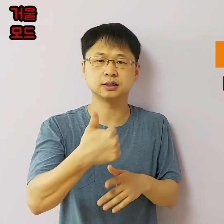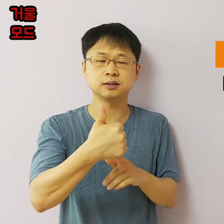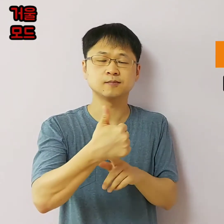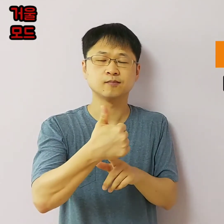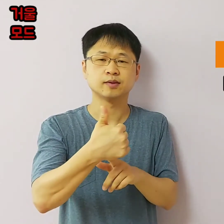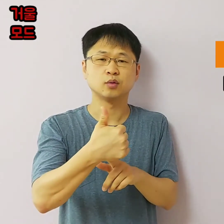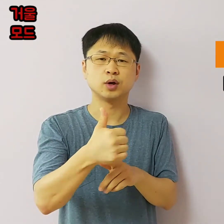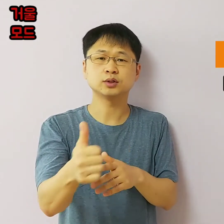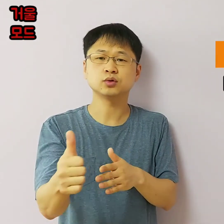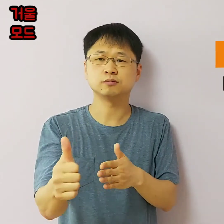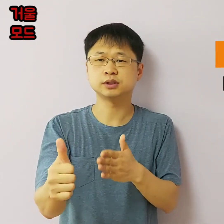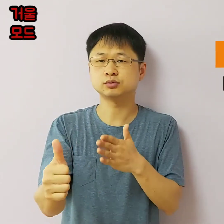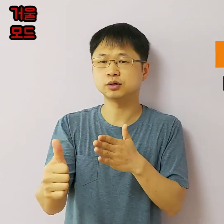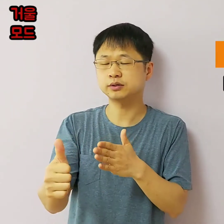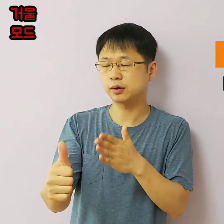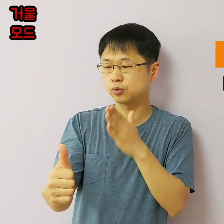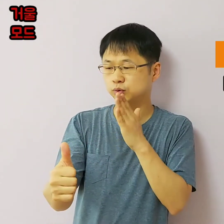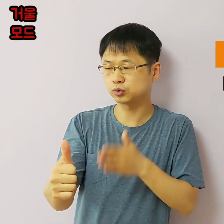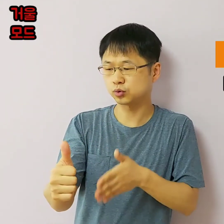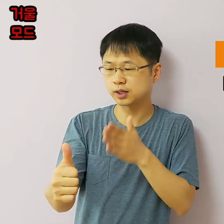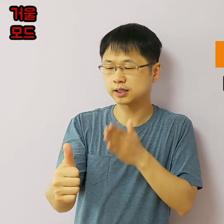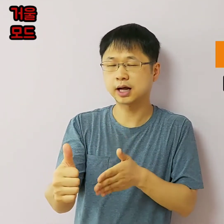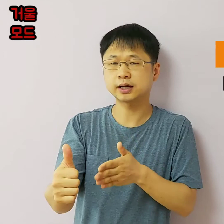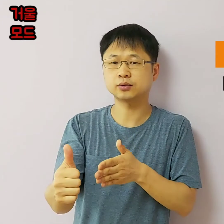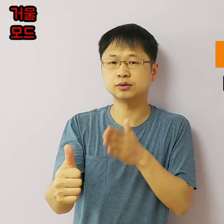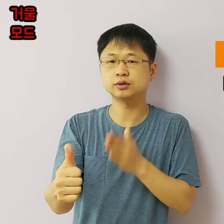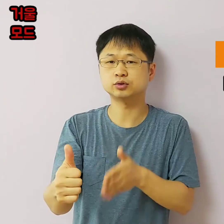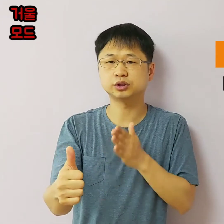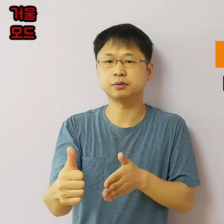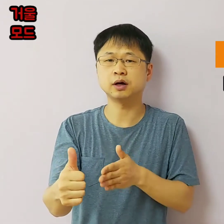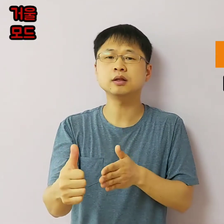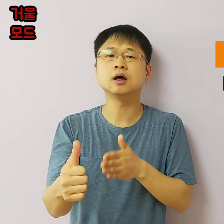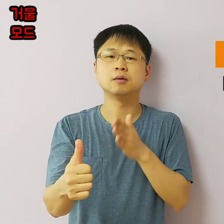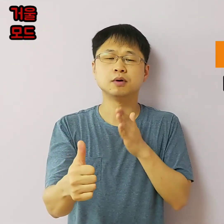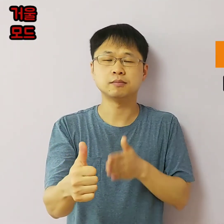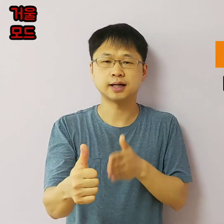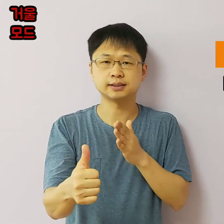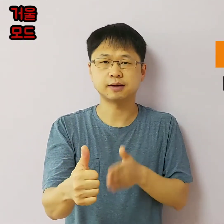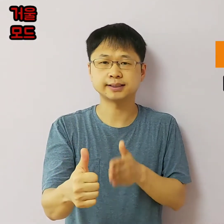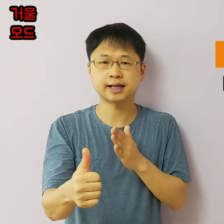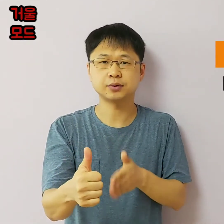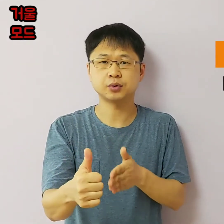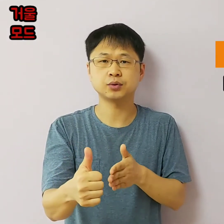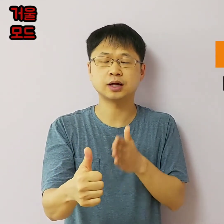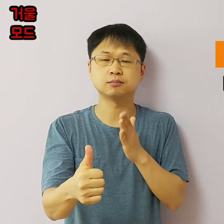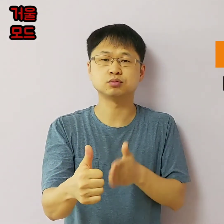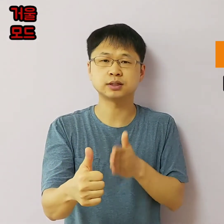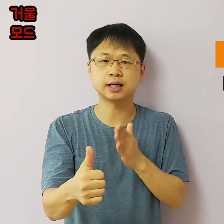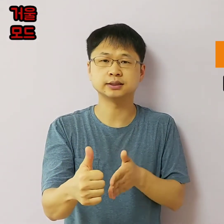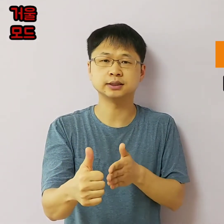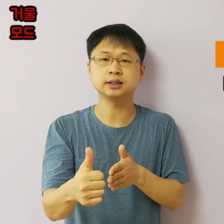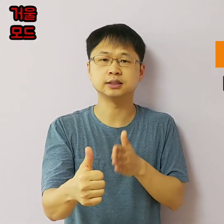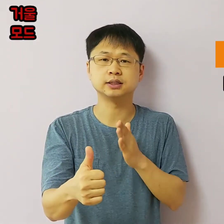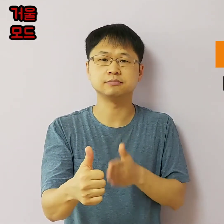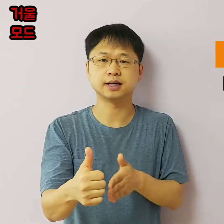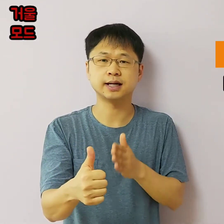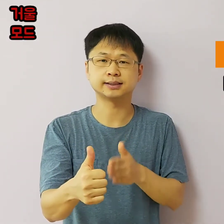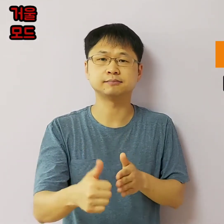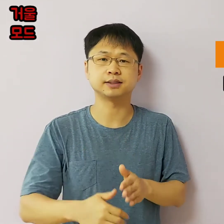부탁은 왼손 엄지주먹 뒤에 오른손 손날을 아래로 흔들어 주시면 뭐뭐 하지 마세요 라는 부탁의 의미가